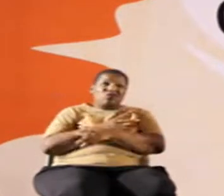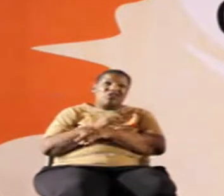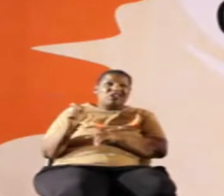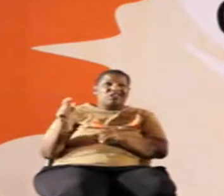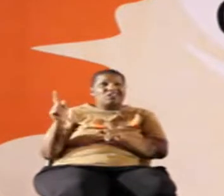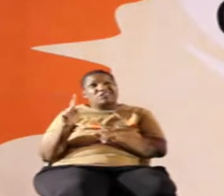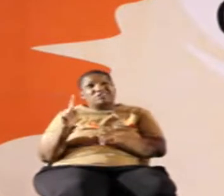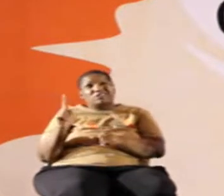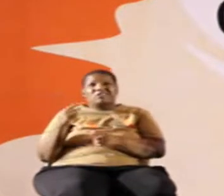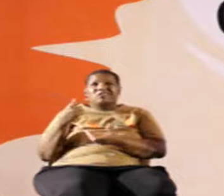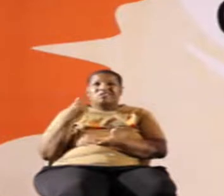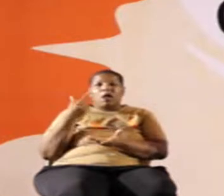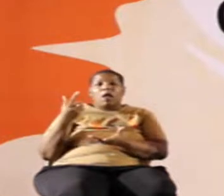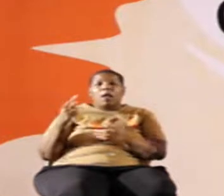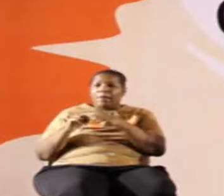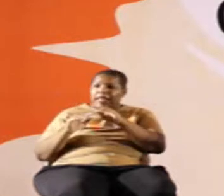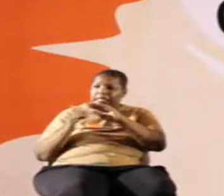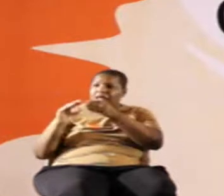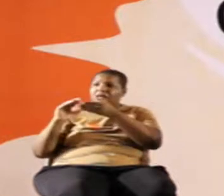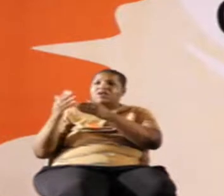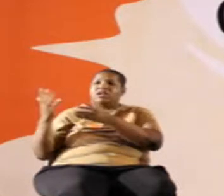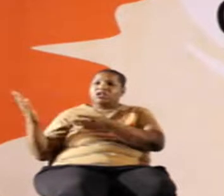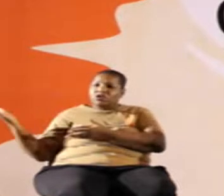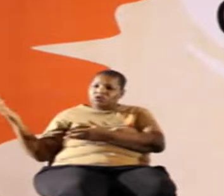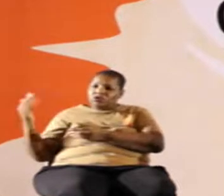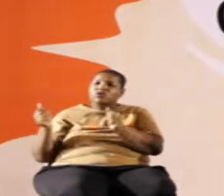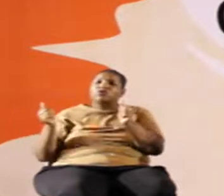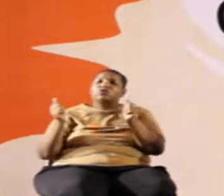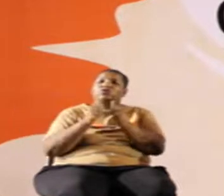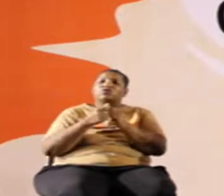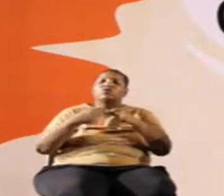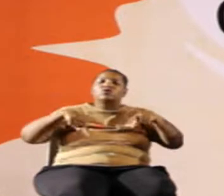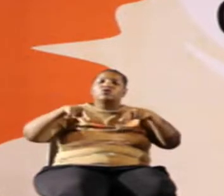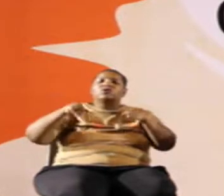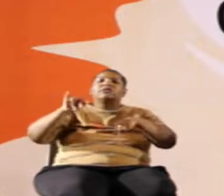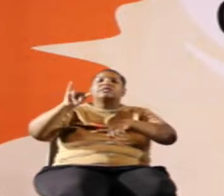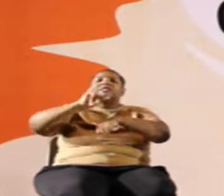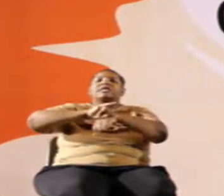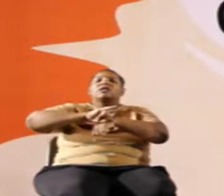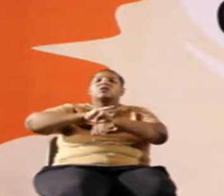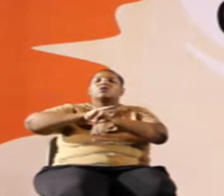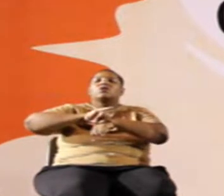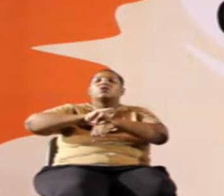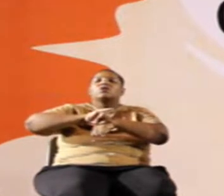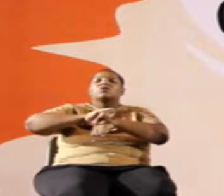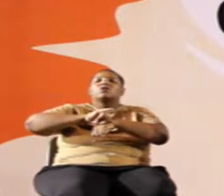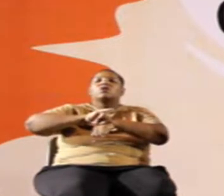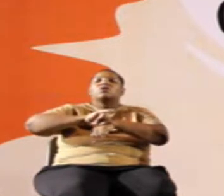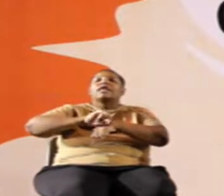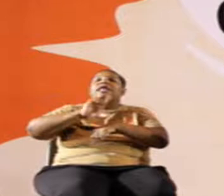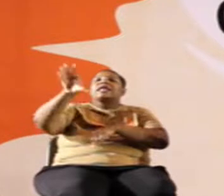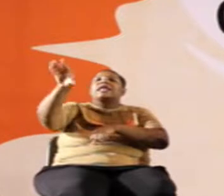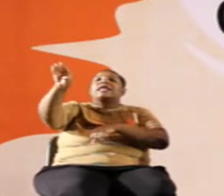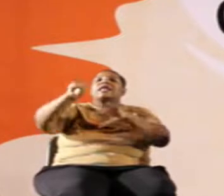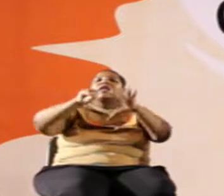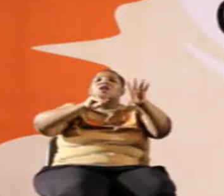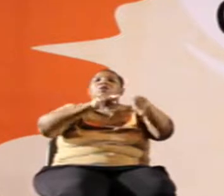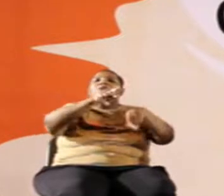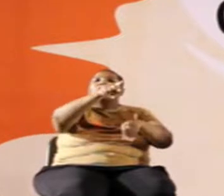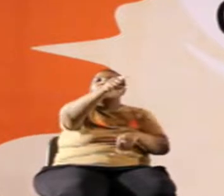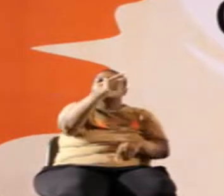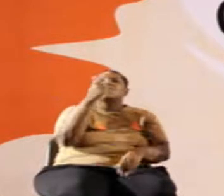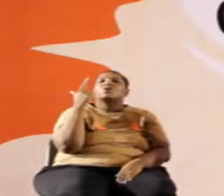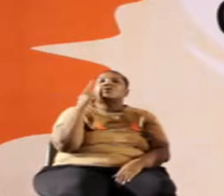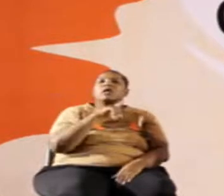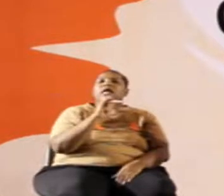eu acho rasteiro, mas a favela veio para a boca da cena e pegou os elementos que você